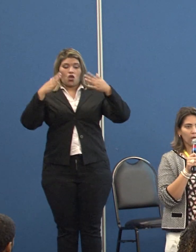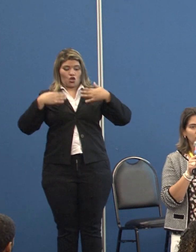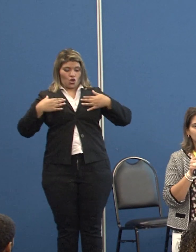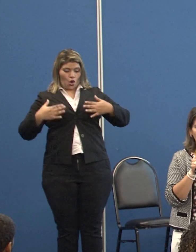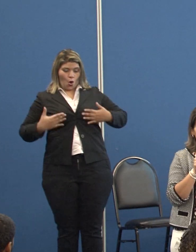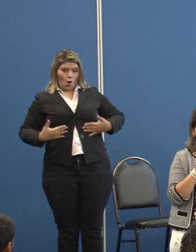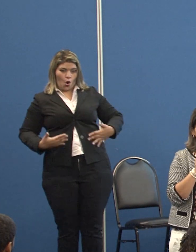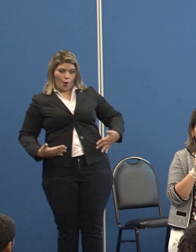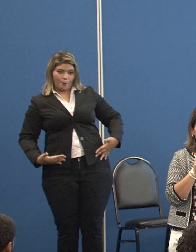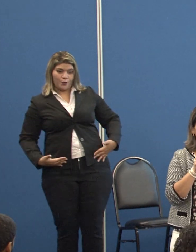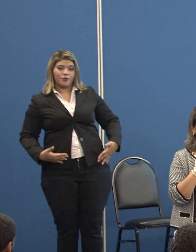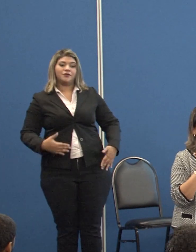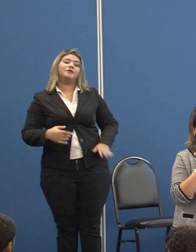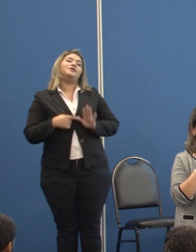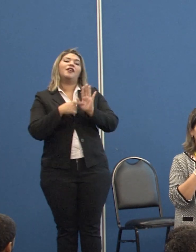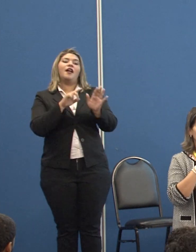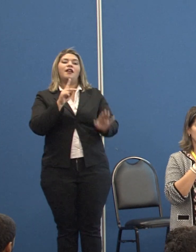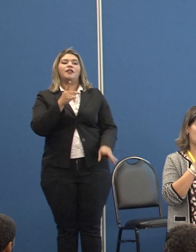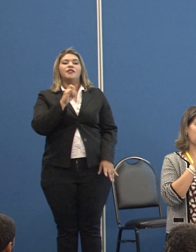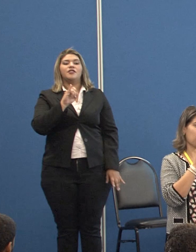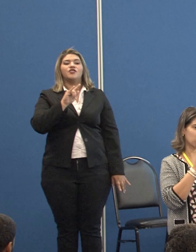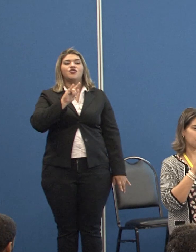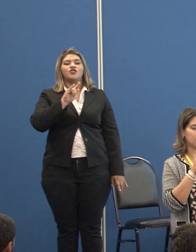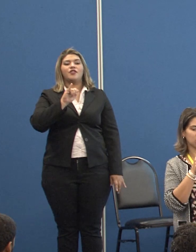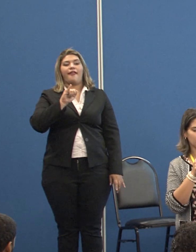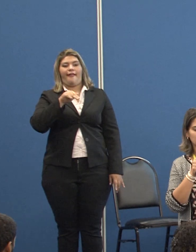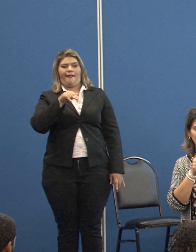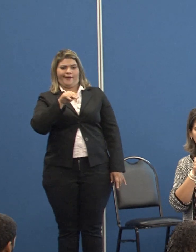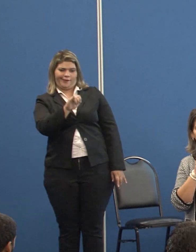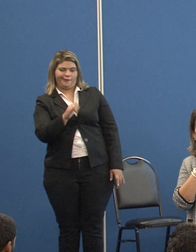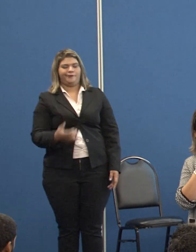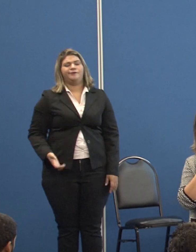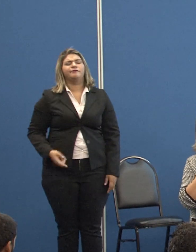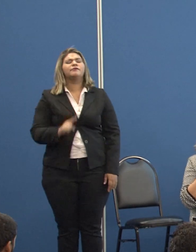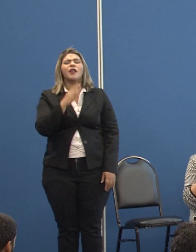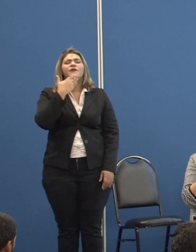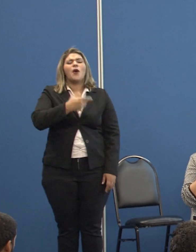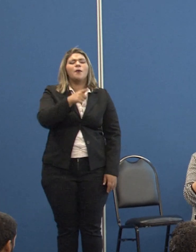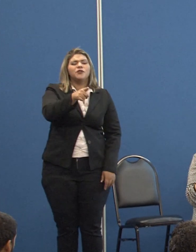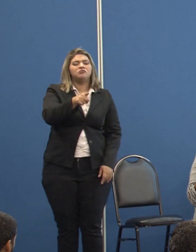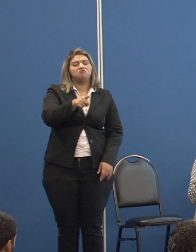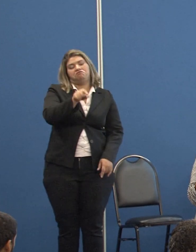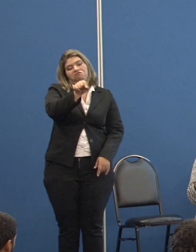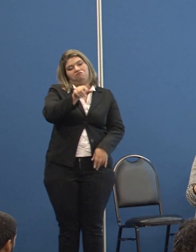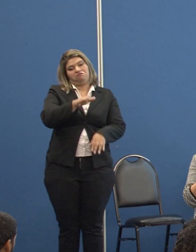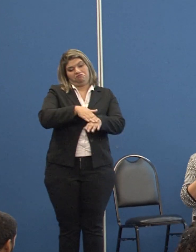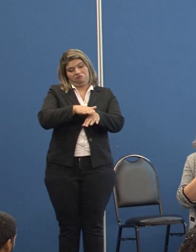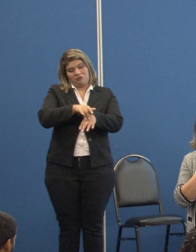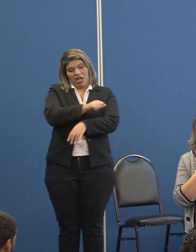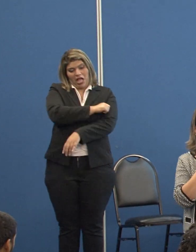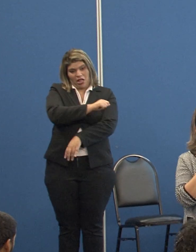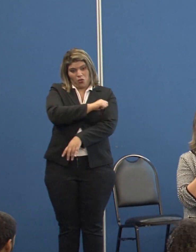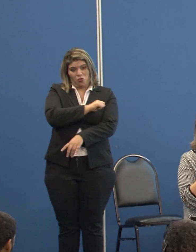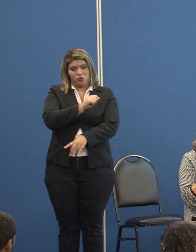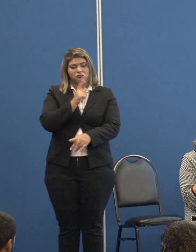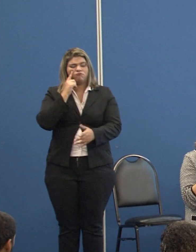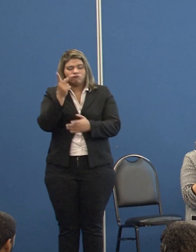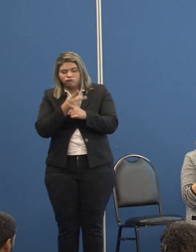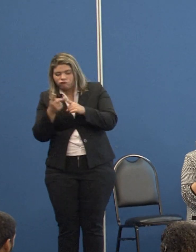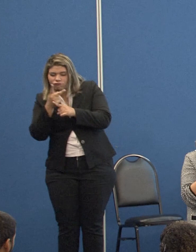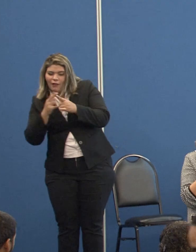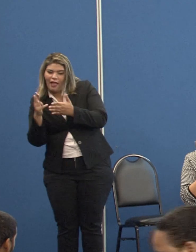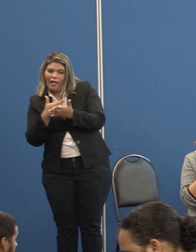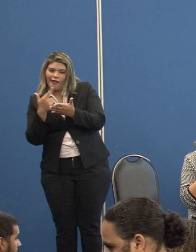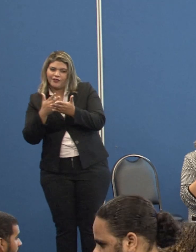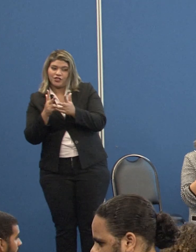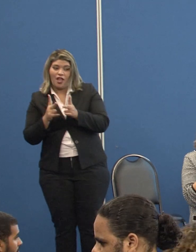vou trabalhar com a higiene. Eu posso pedir para os meus alunos recortarem uma revista com as